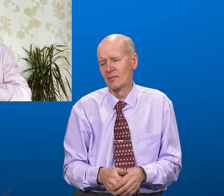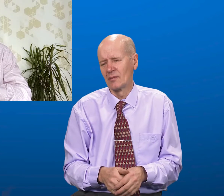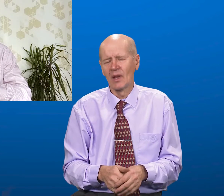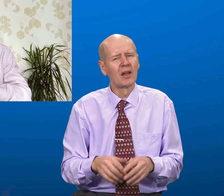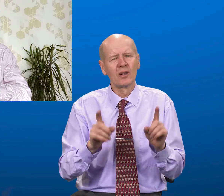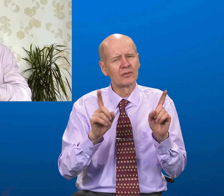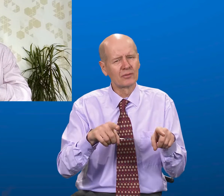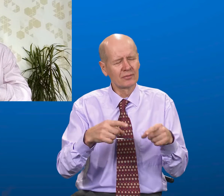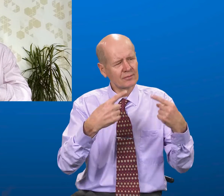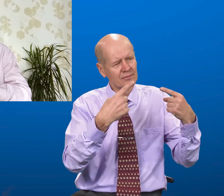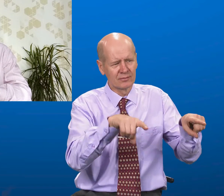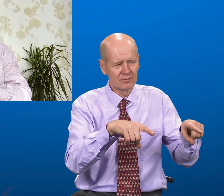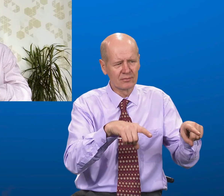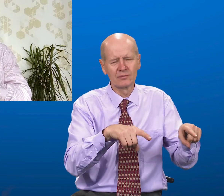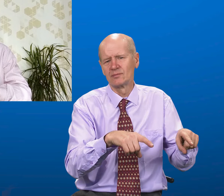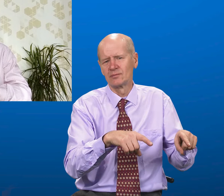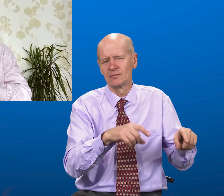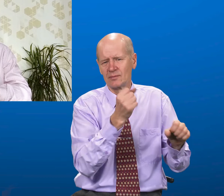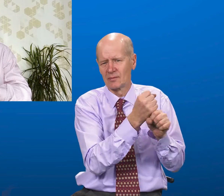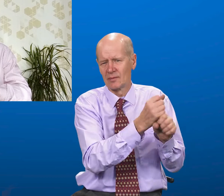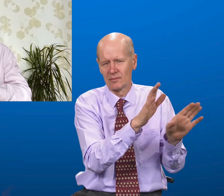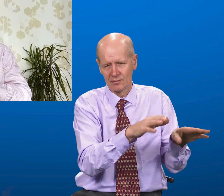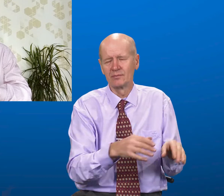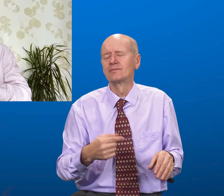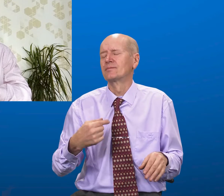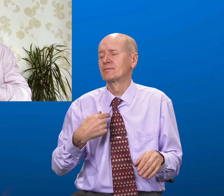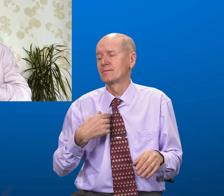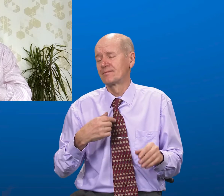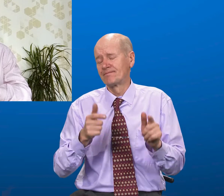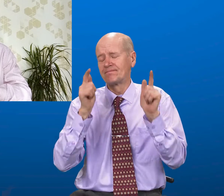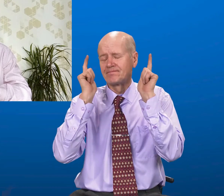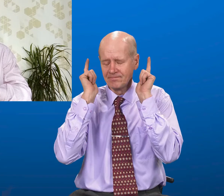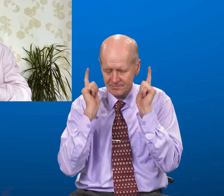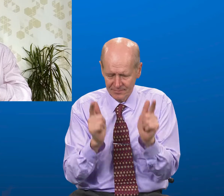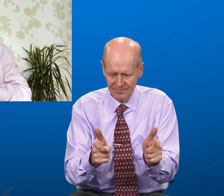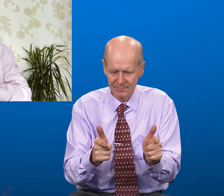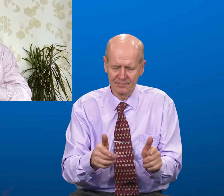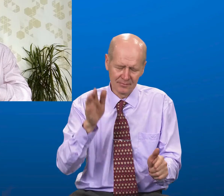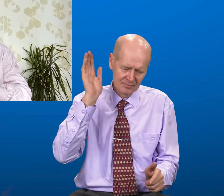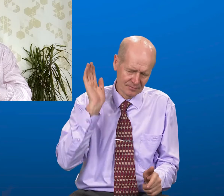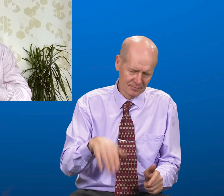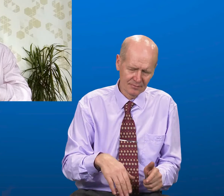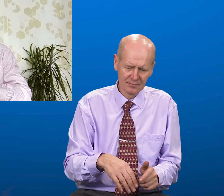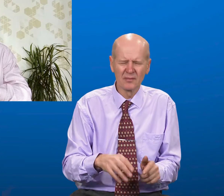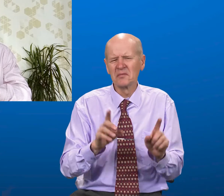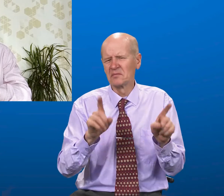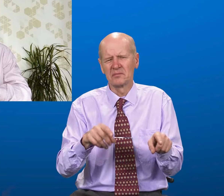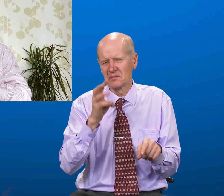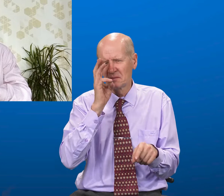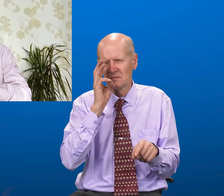Я согласился и начал работать на масловозе, то есть развозить горюче-смазочные материалы по